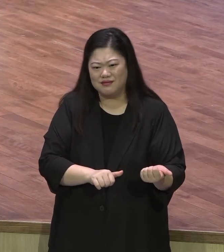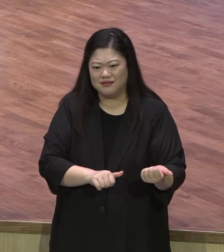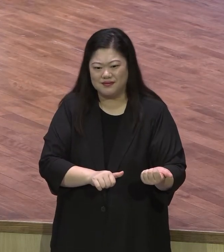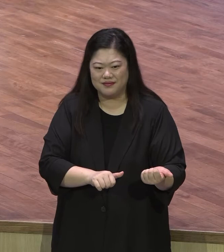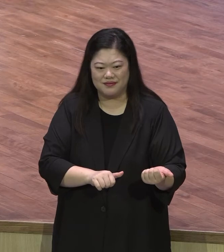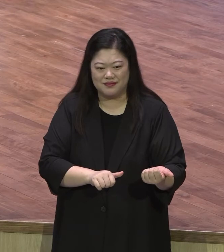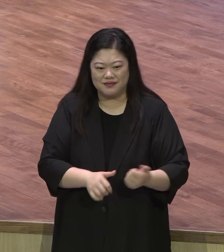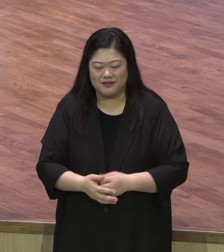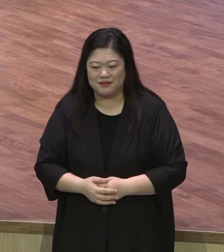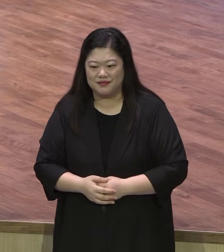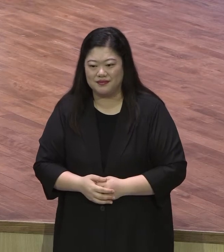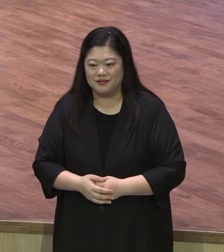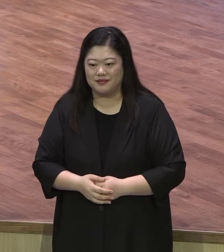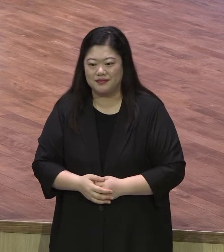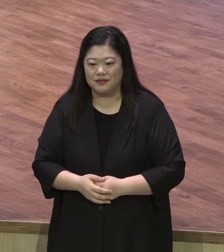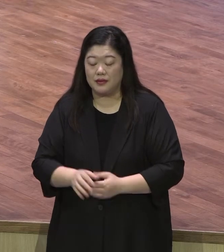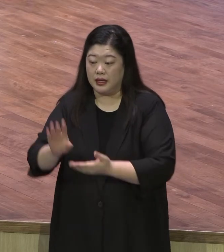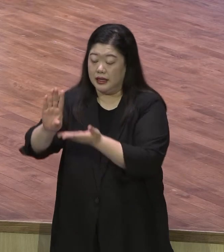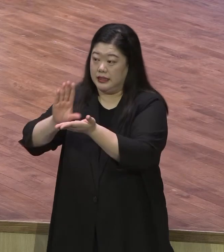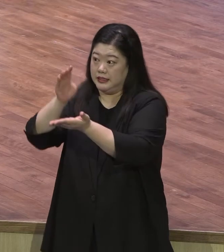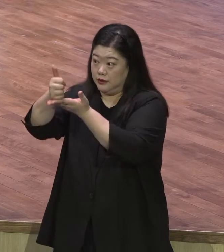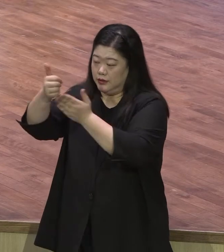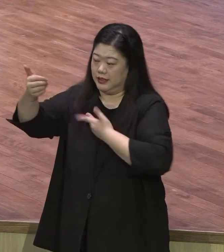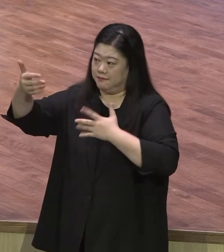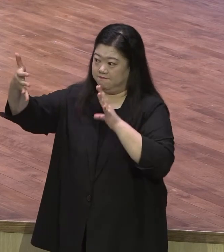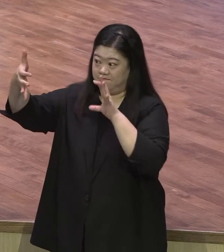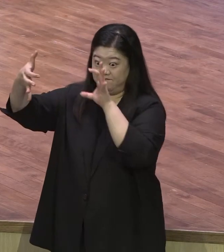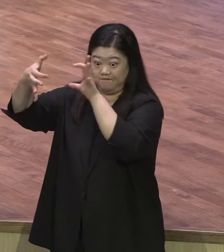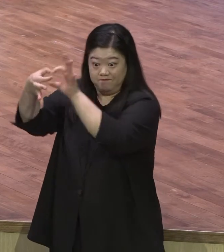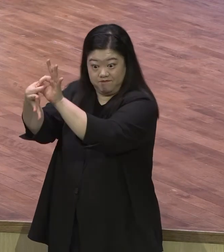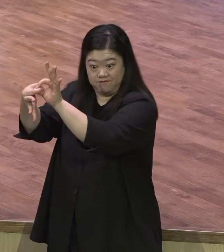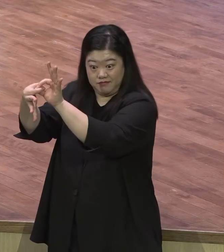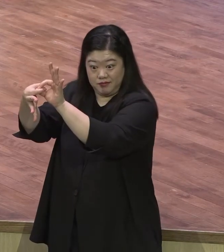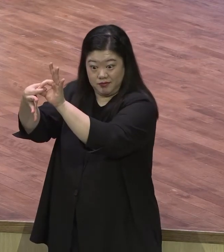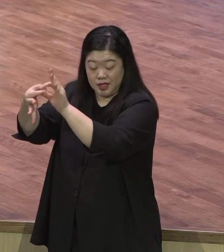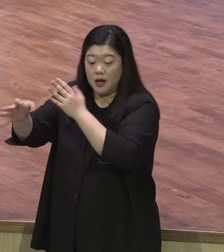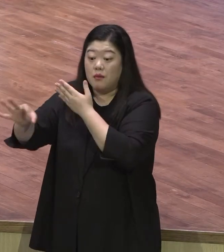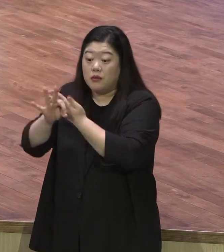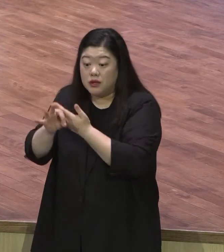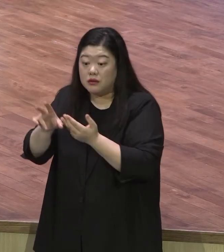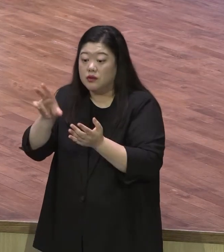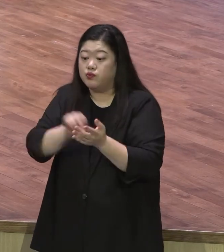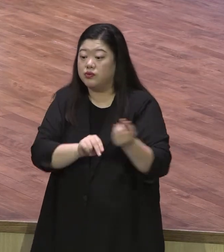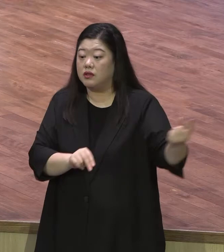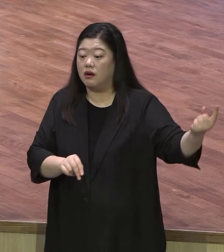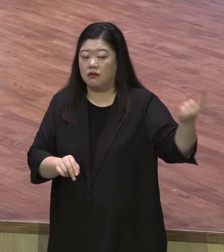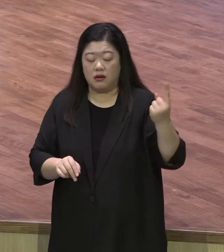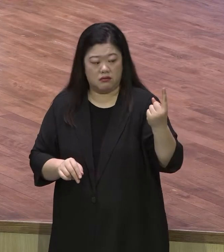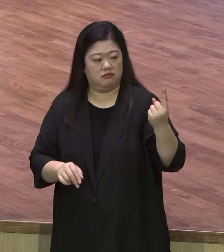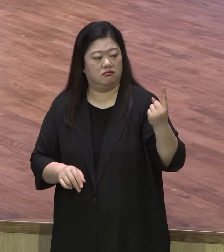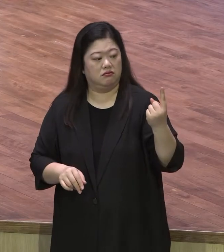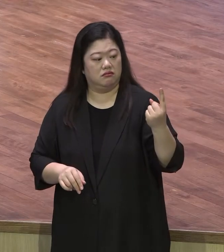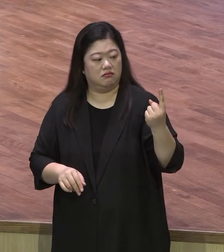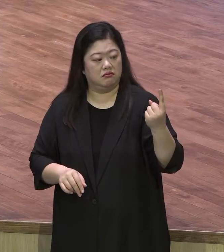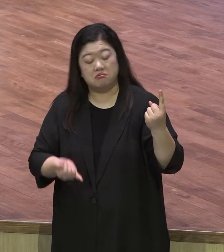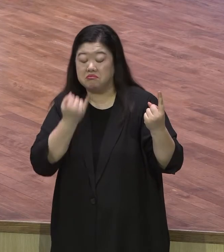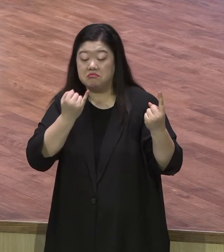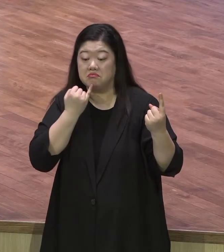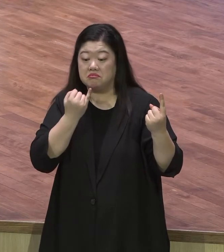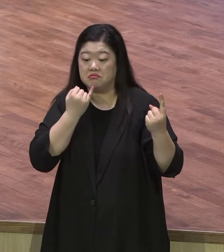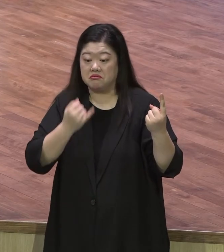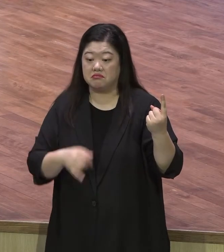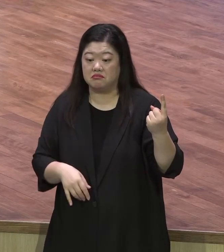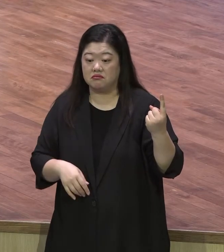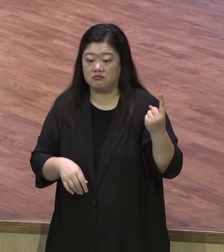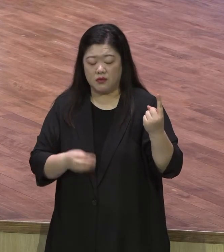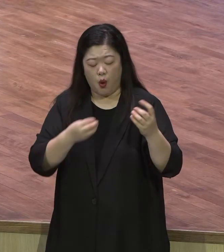그리스도 안에 있으면요 어떤 멸을 역경 속에서도 도리어 그 아픔 속에서